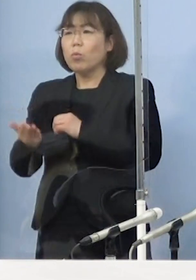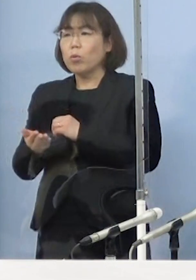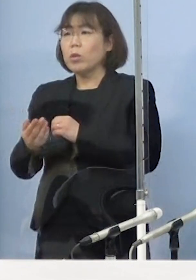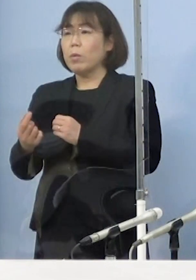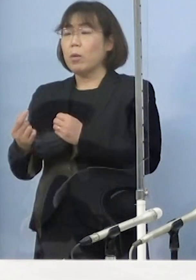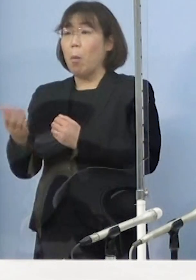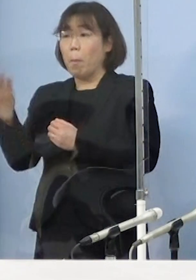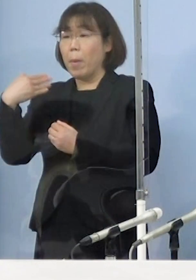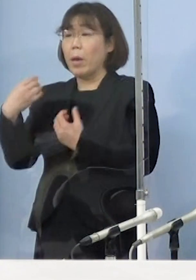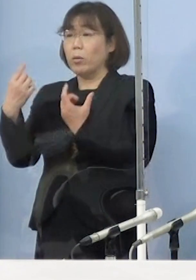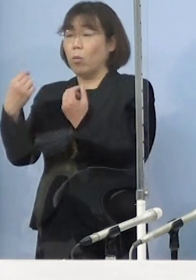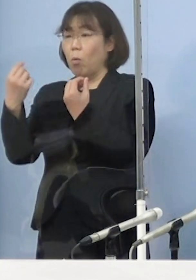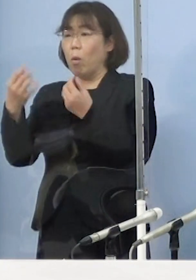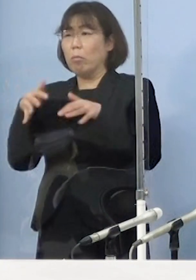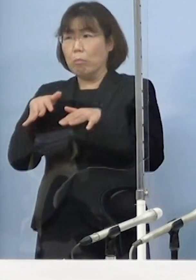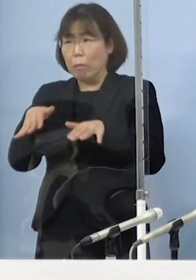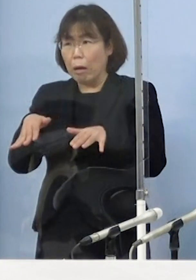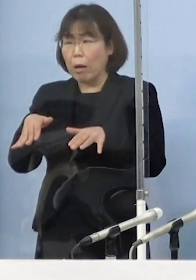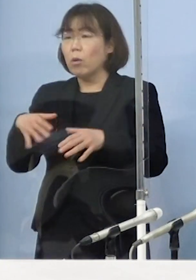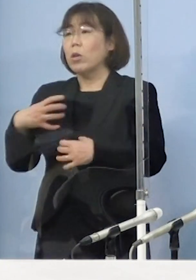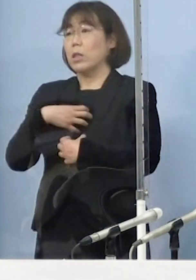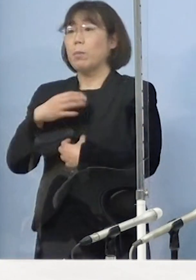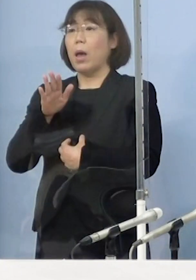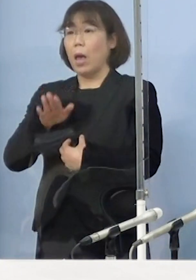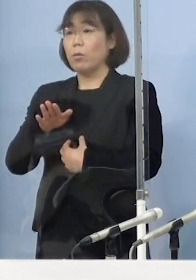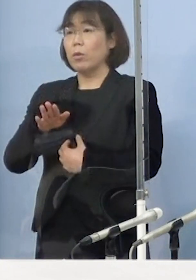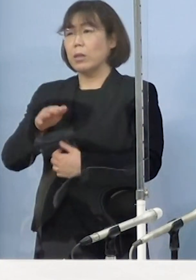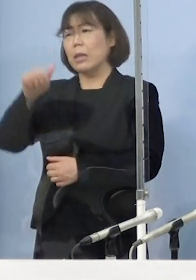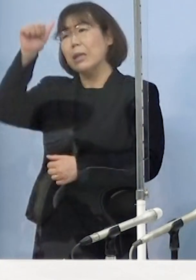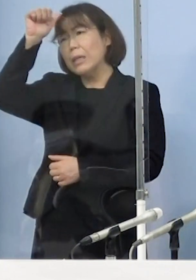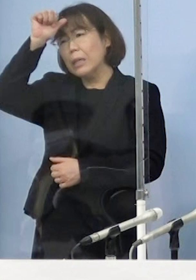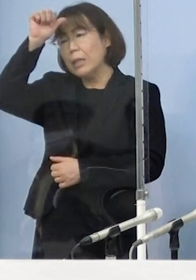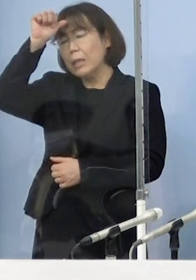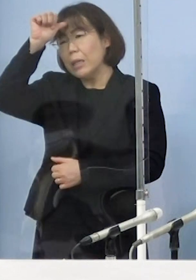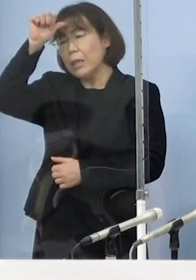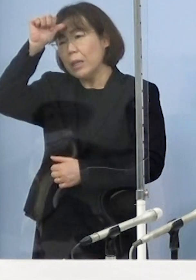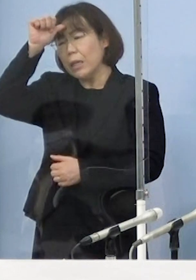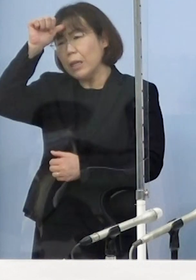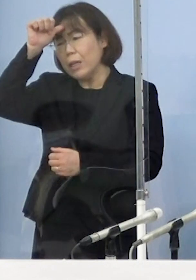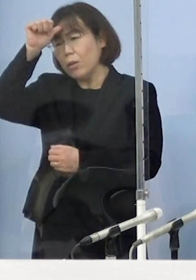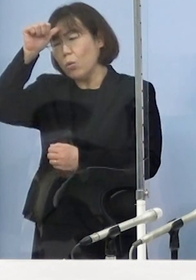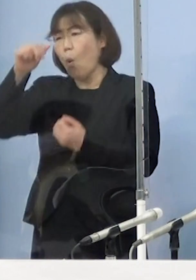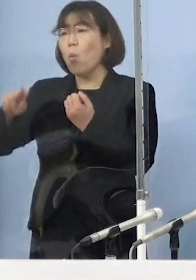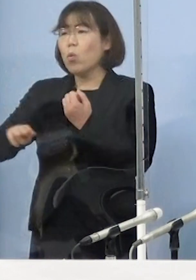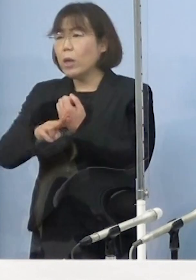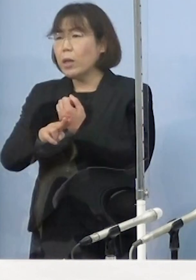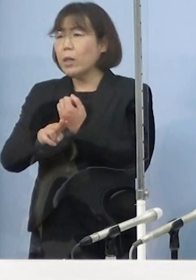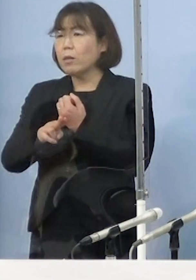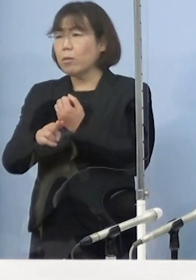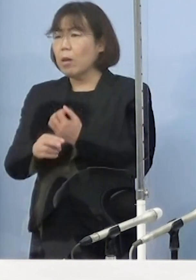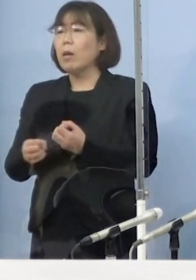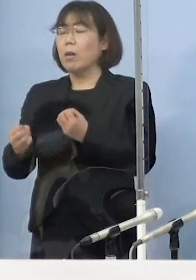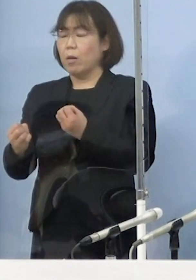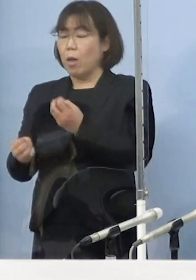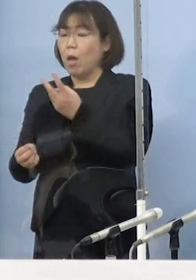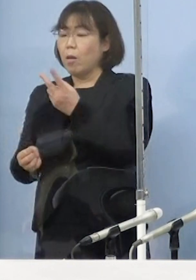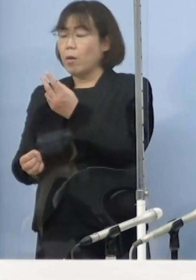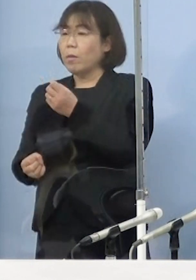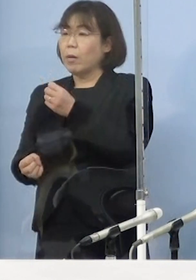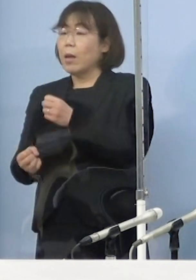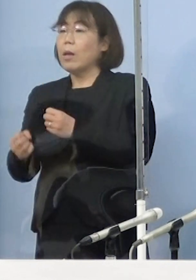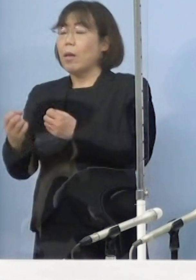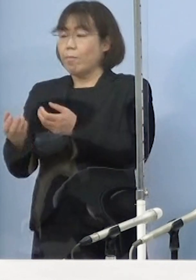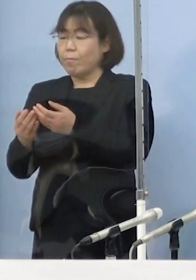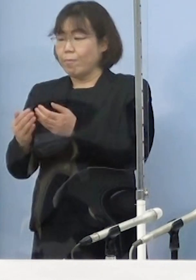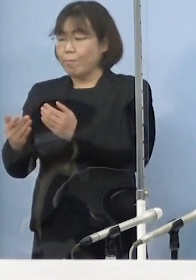ない。あとインド株という新しい二重変異株、こうしたものも今どんどん見つかってきていると、